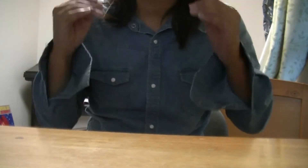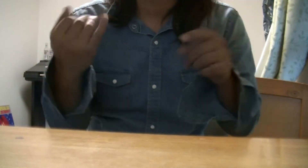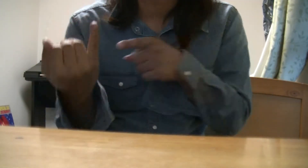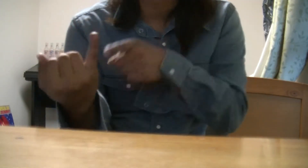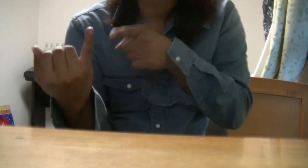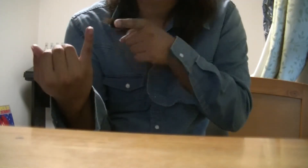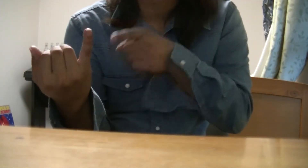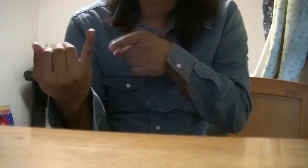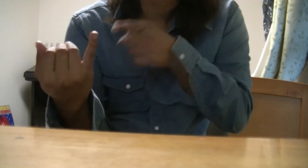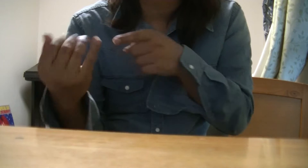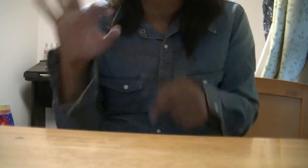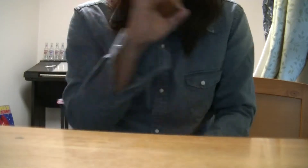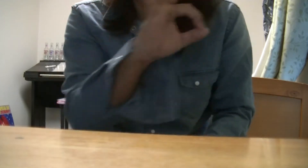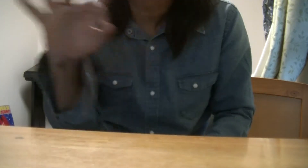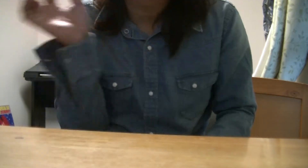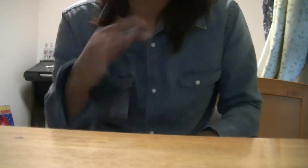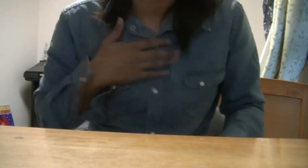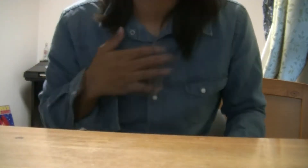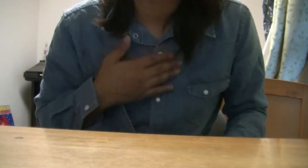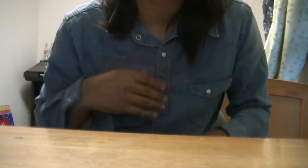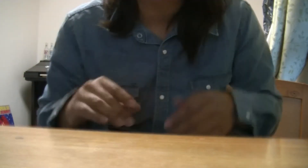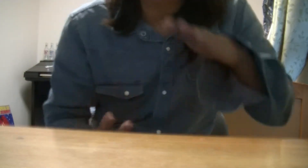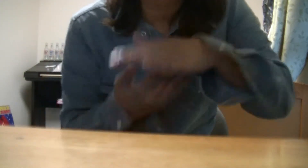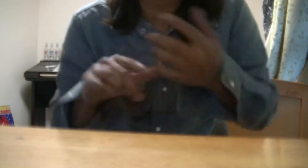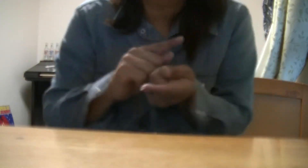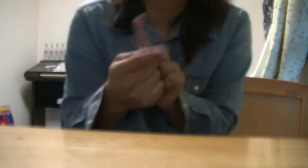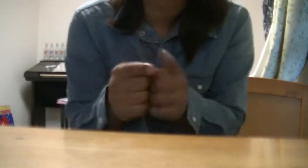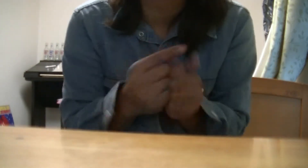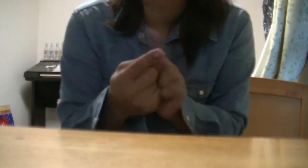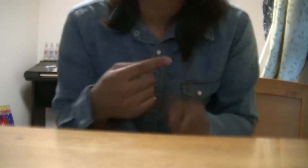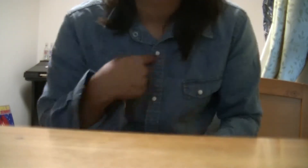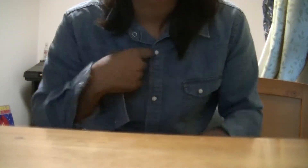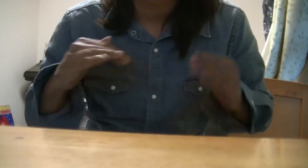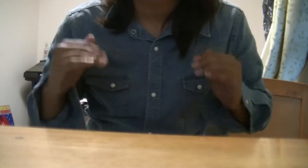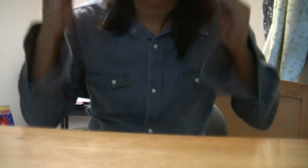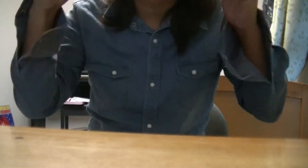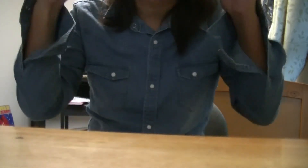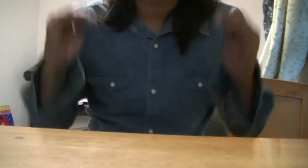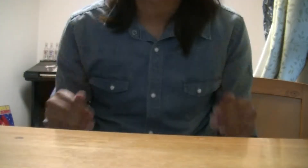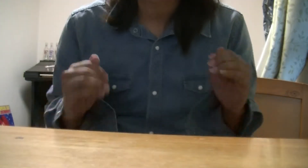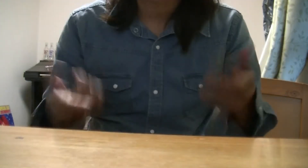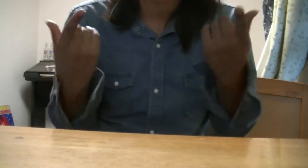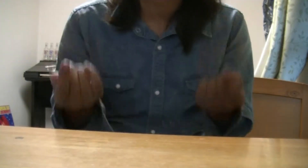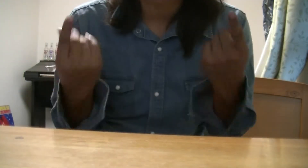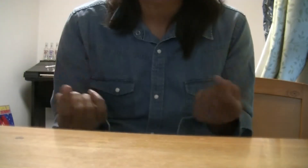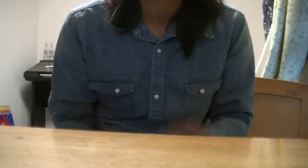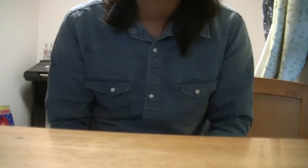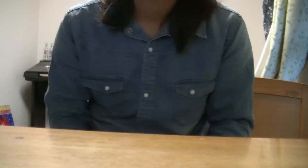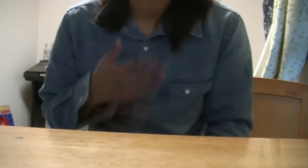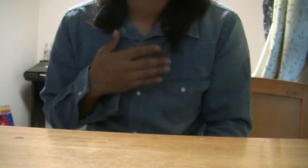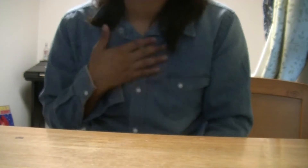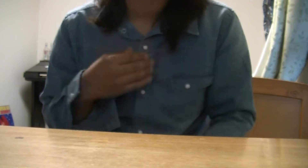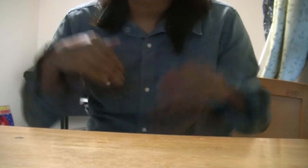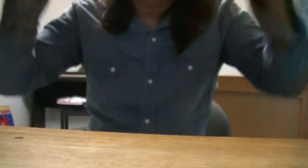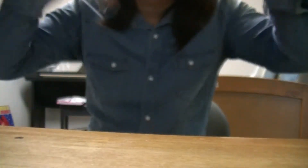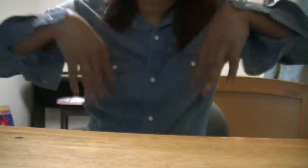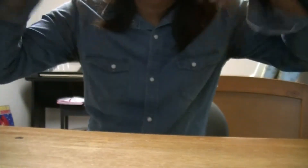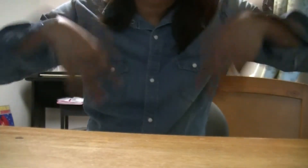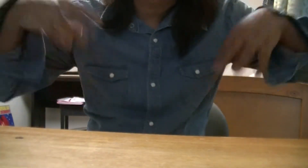ですよ。わかります？このギャップ、もう地獄と天国の違いとはこのことだと。もう雨が降って、だから野